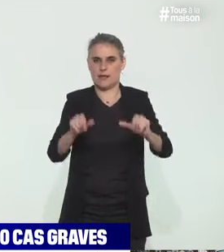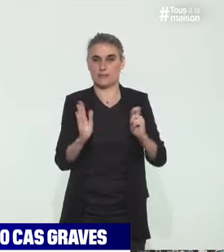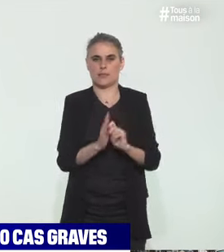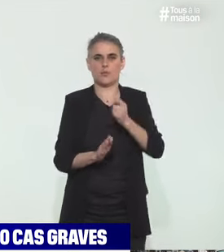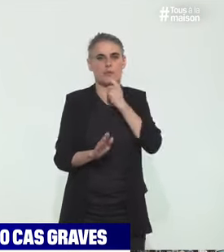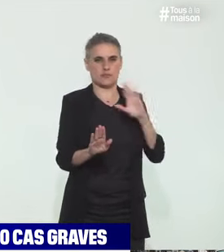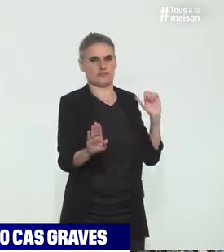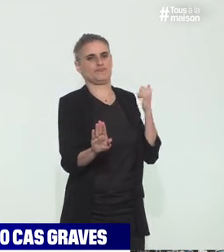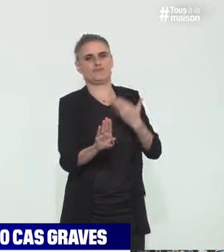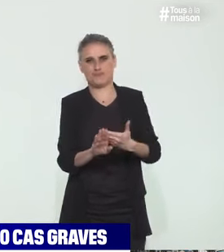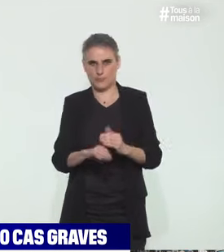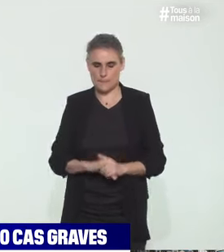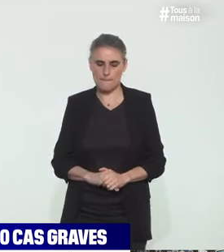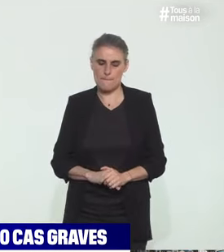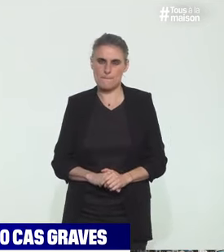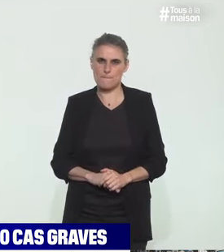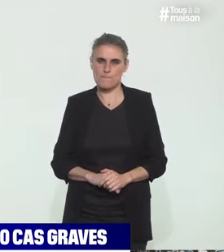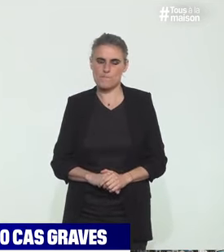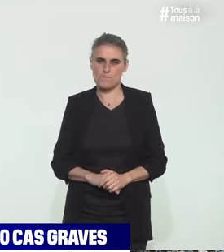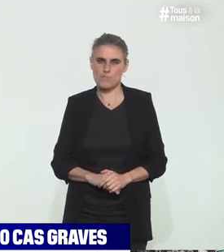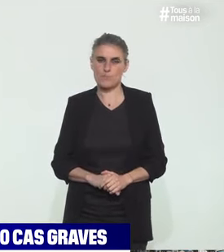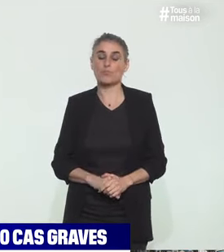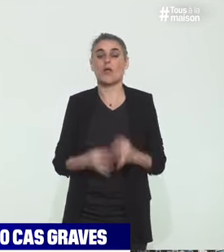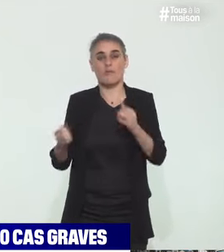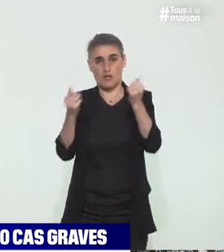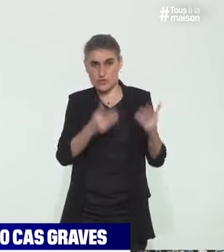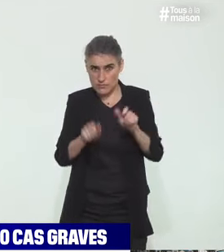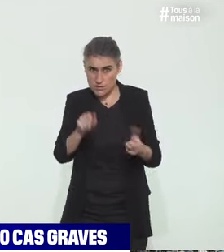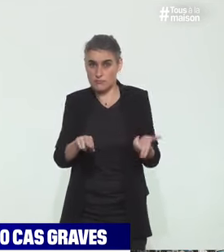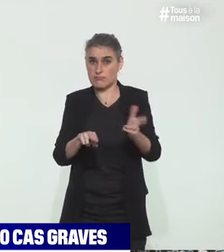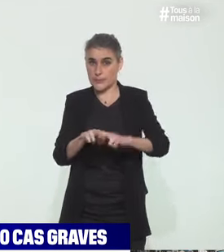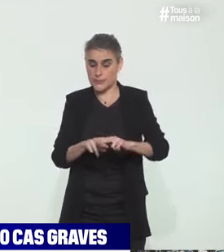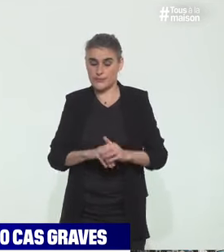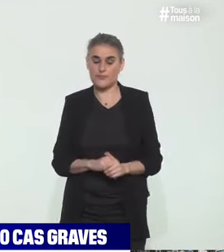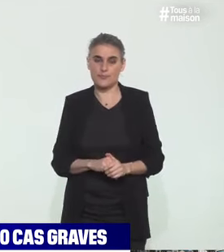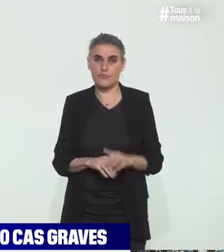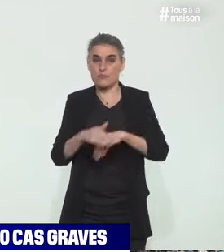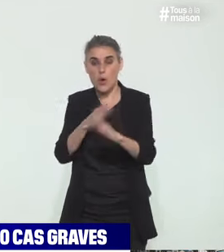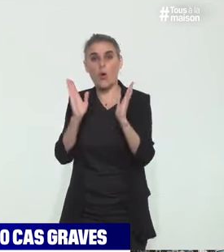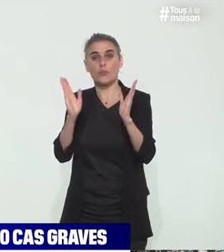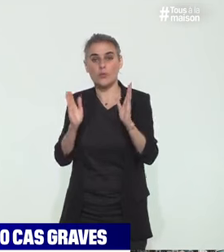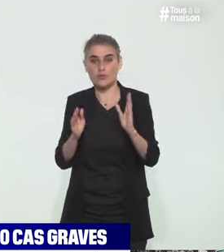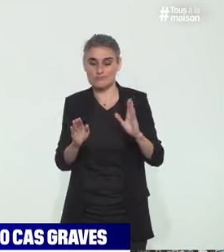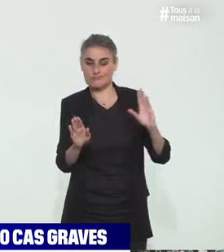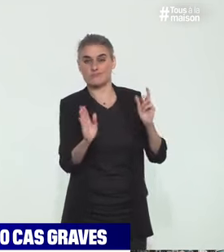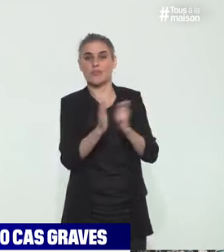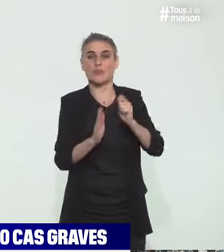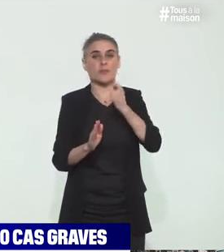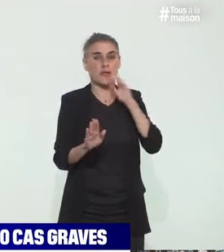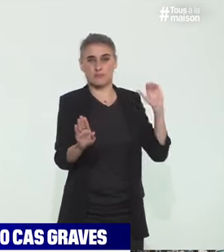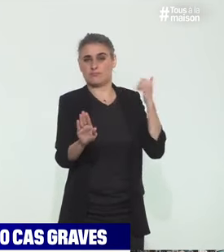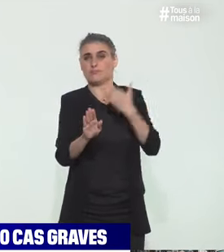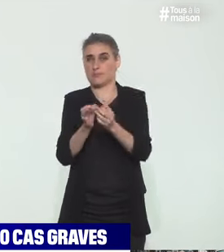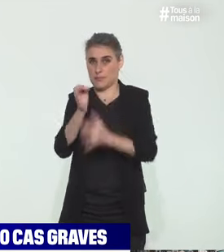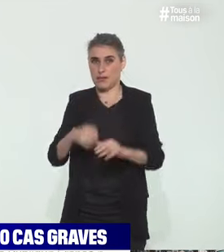le 1er mars. En ce qui concerne la mortalité hospitalière depuis le 1er mars, nous déplorons